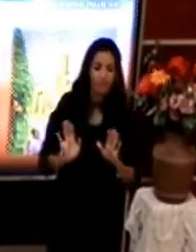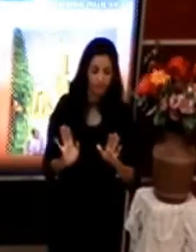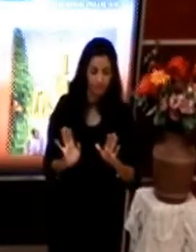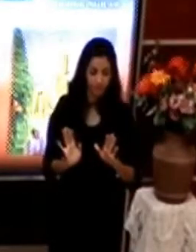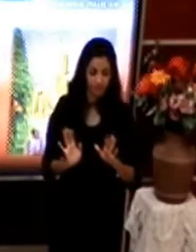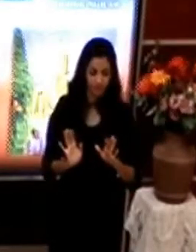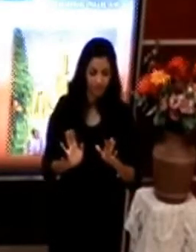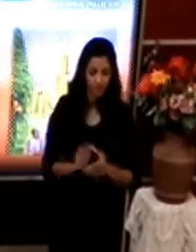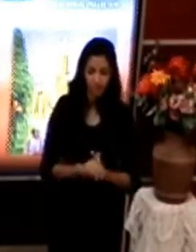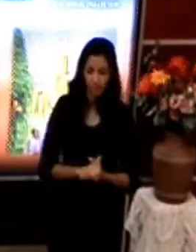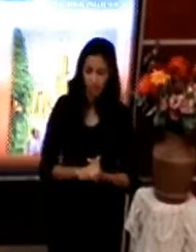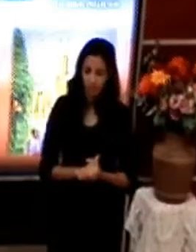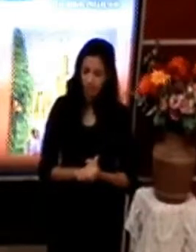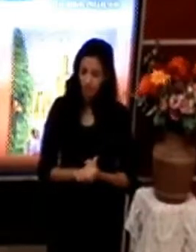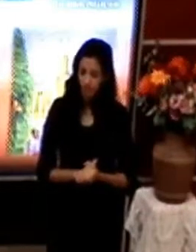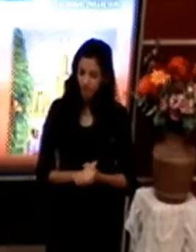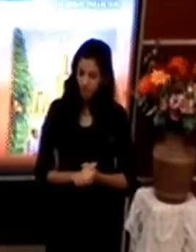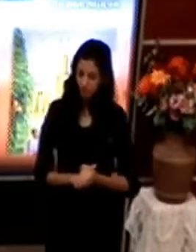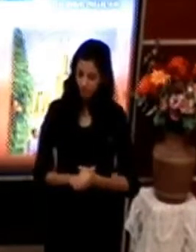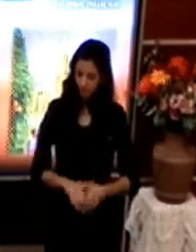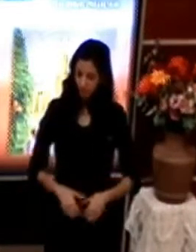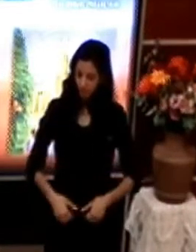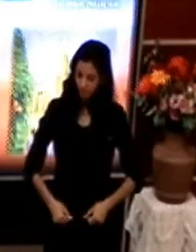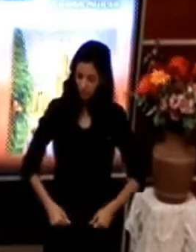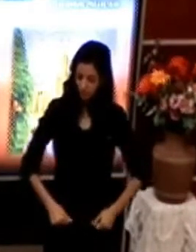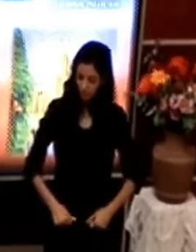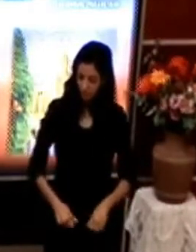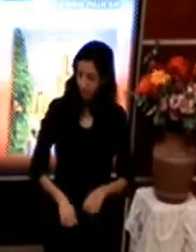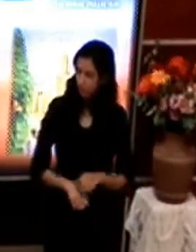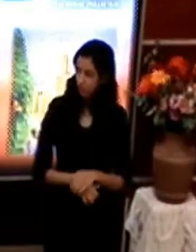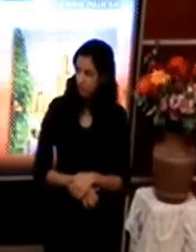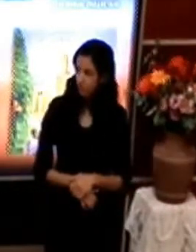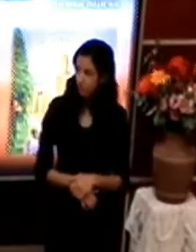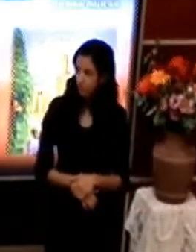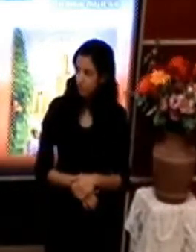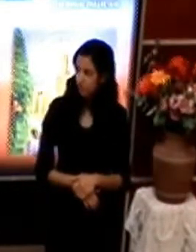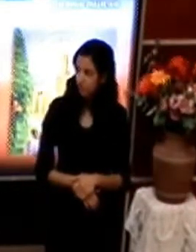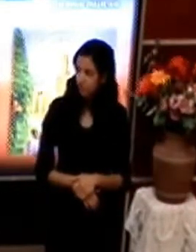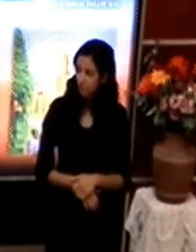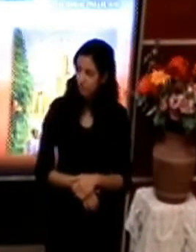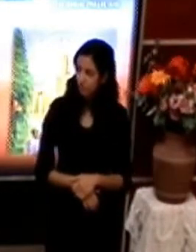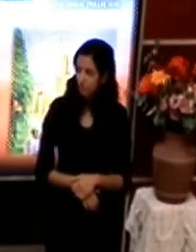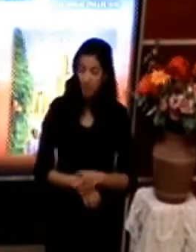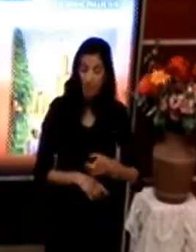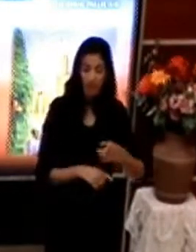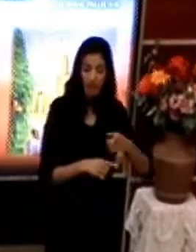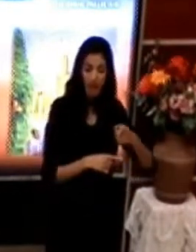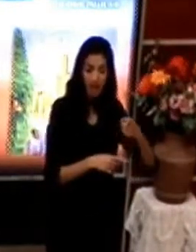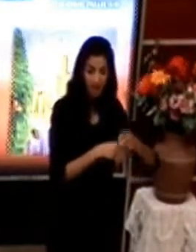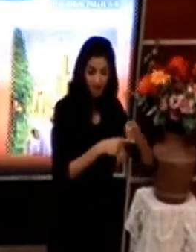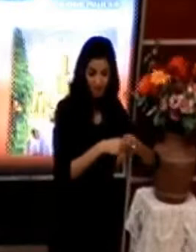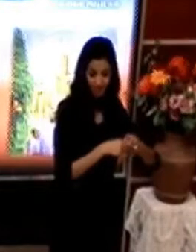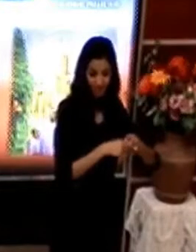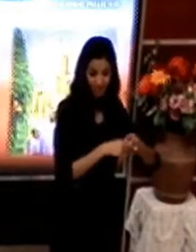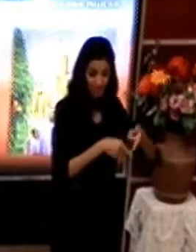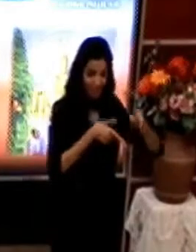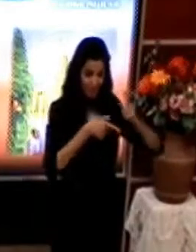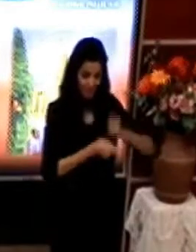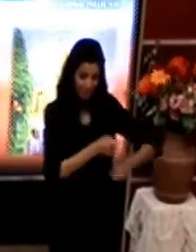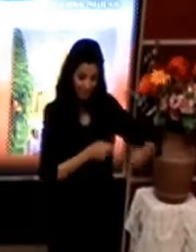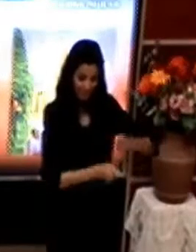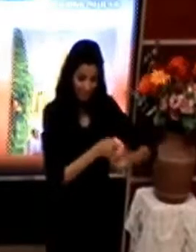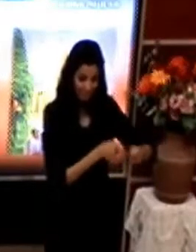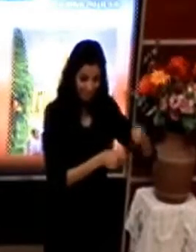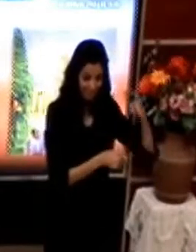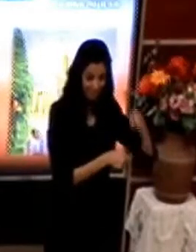Cuando yo caí esa vez al baile, fueron los 5 primeros minutos que me dijeron que yo ya no pertenecía a ese lugar. Y me fui porque no me